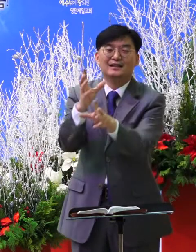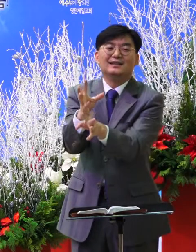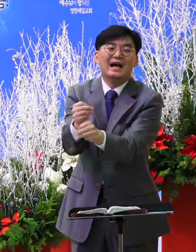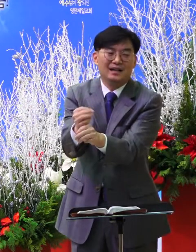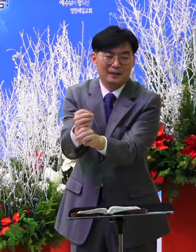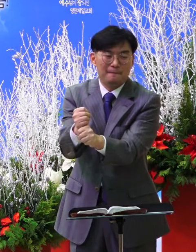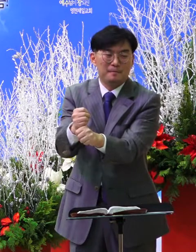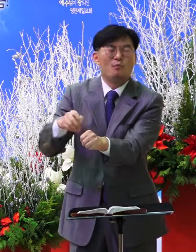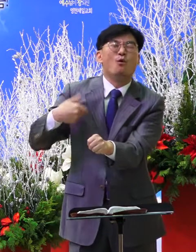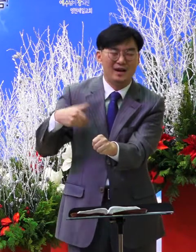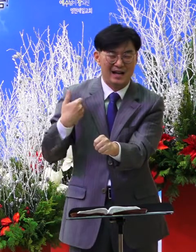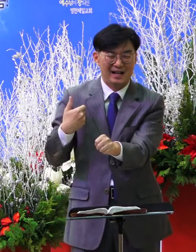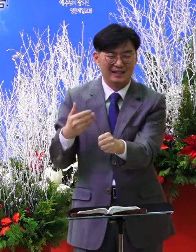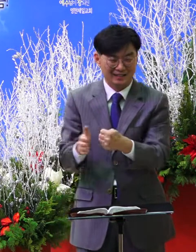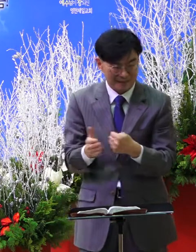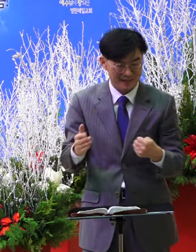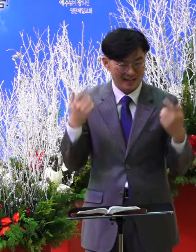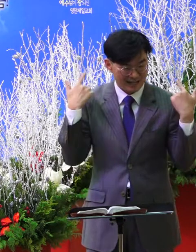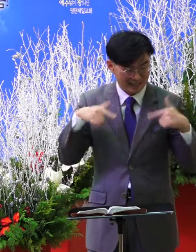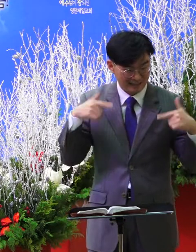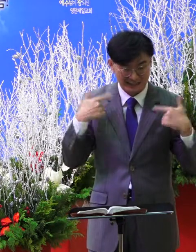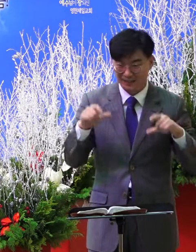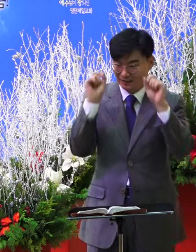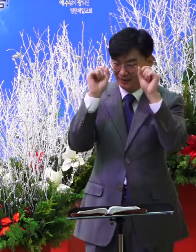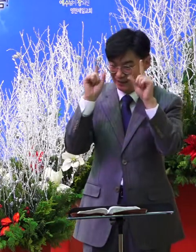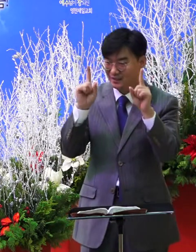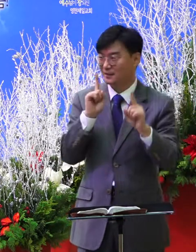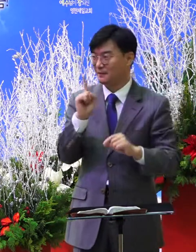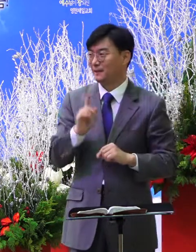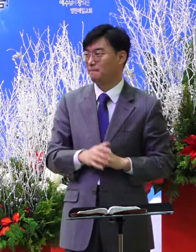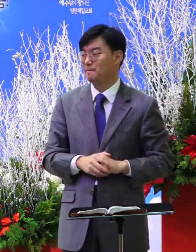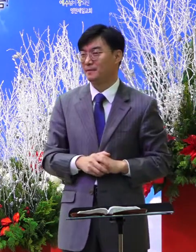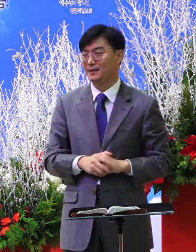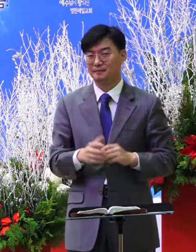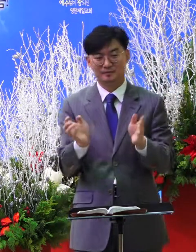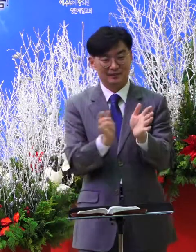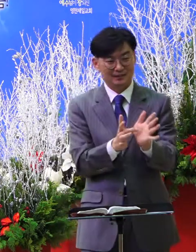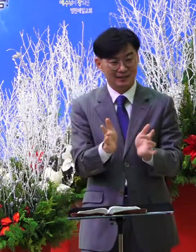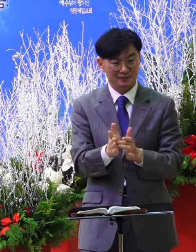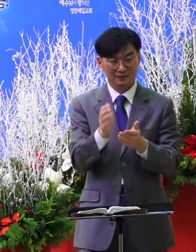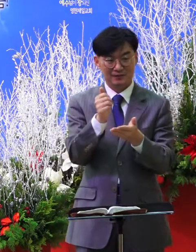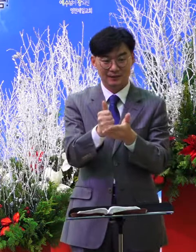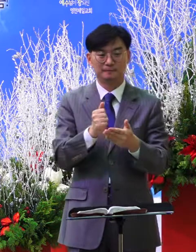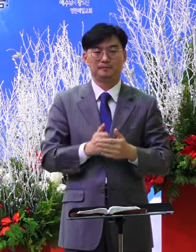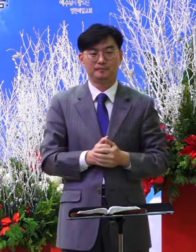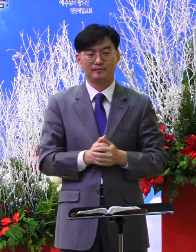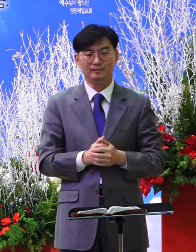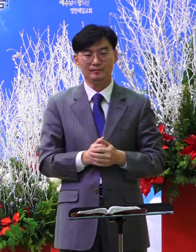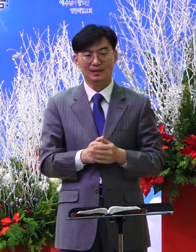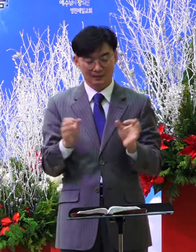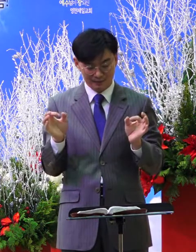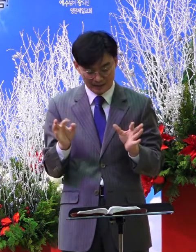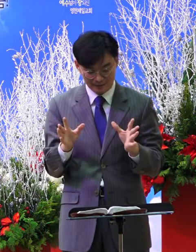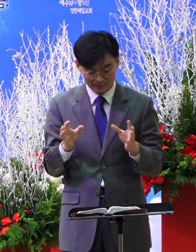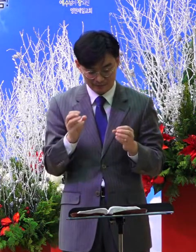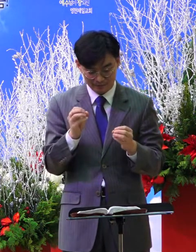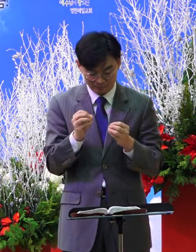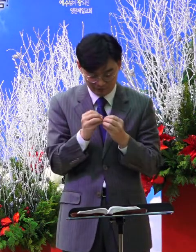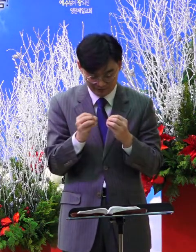때를 알지 못하느니라. 그런즉 깨어있으라. 예수님이 짧은 그 구절들 속에서 세